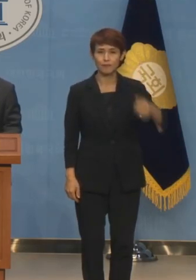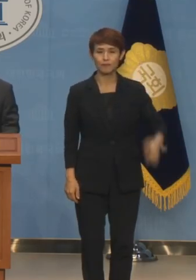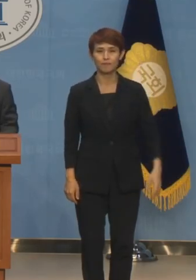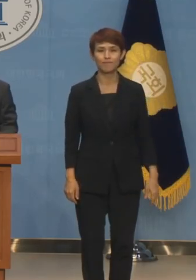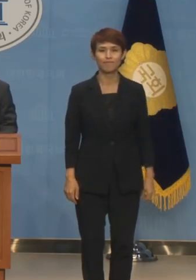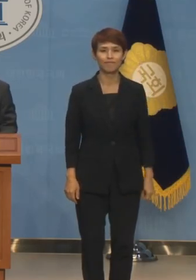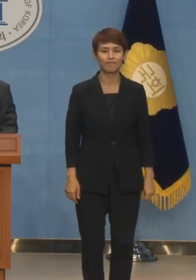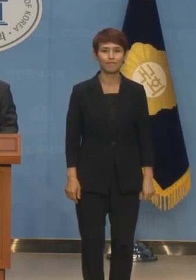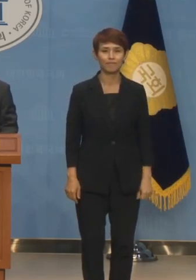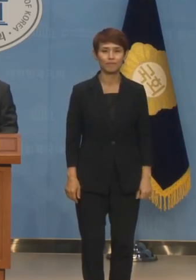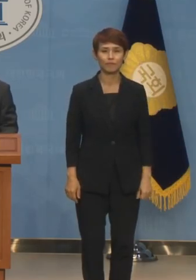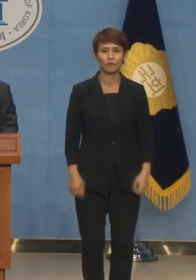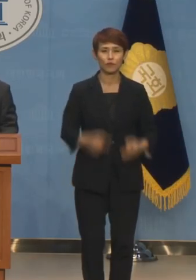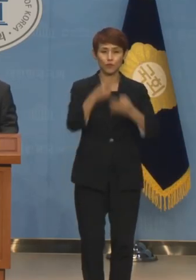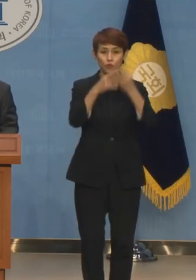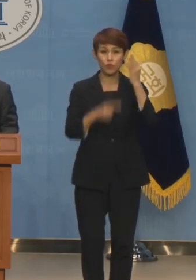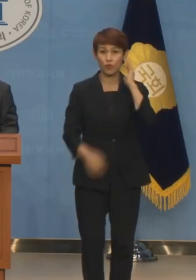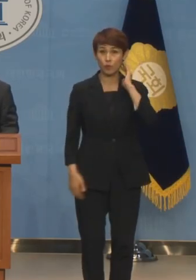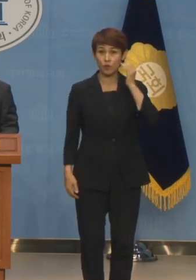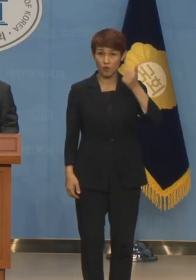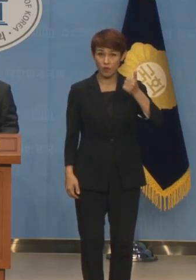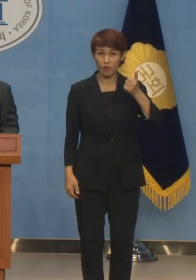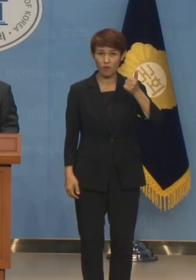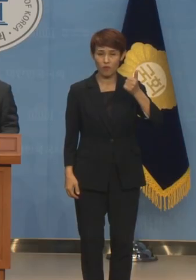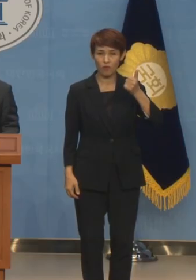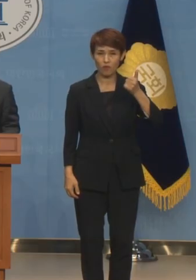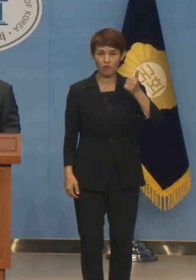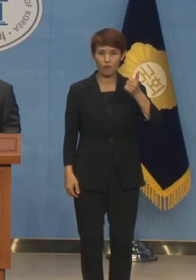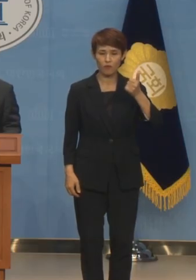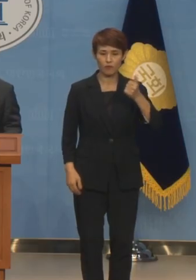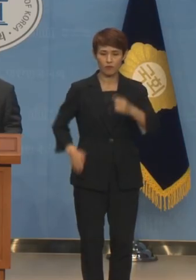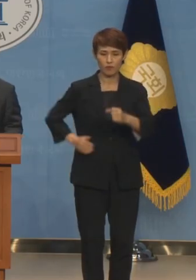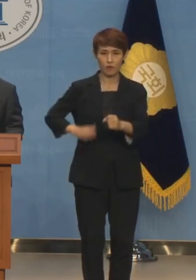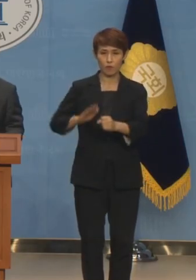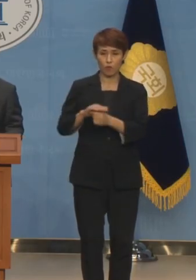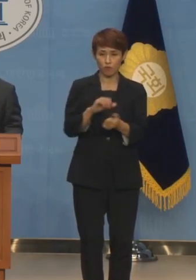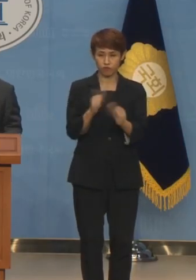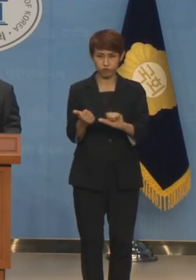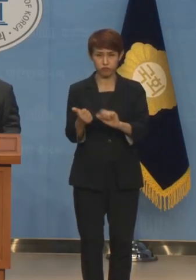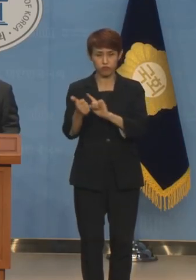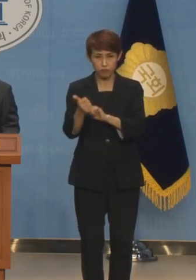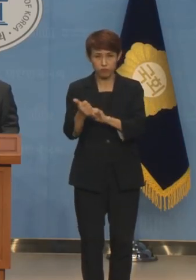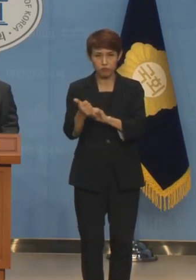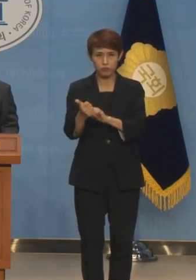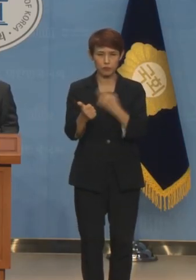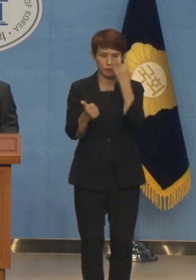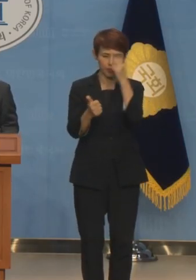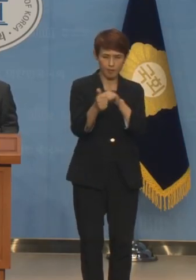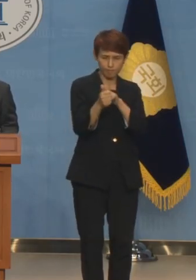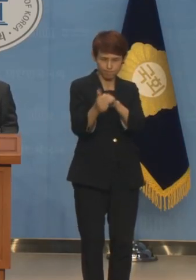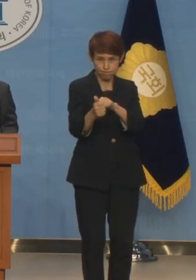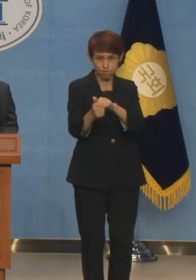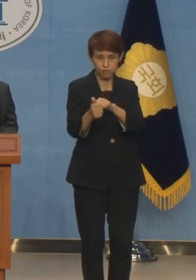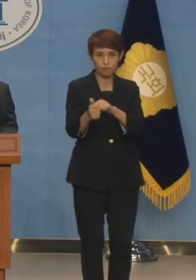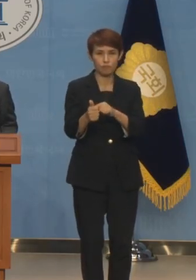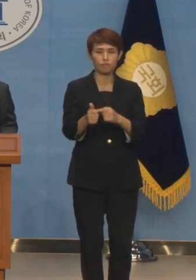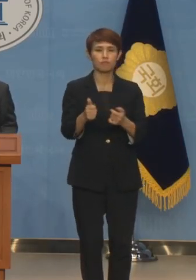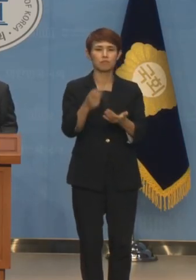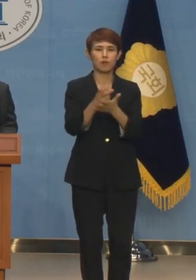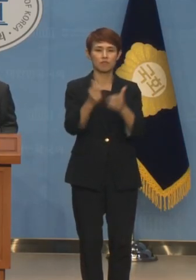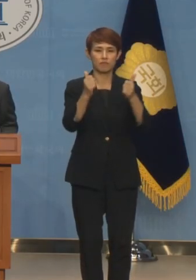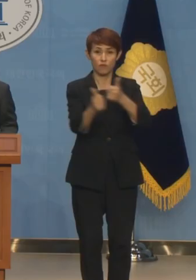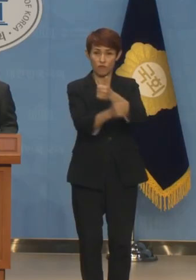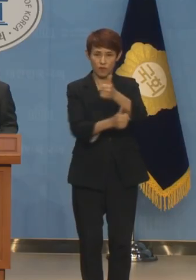하겠습니다. 윤 대통령의 순직해병 수사 외압 법사위 청문회에서 밝혀지길